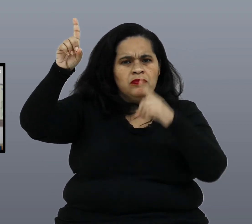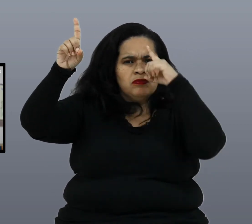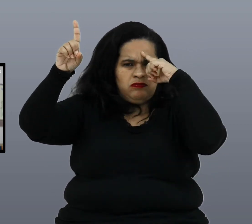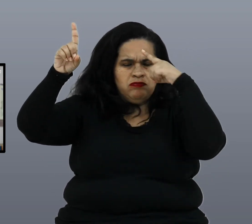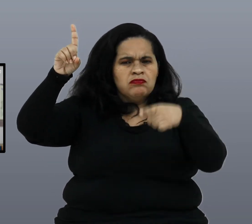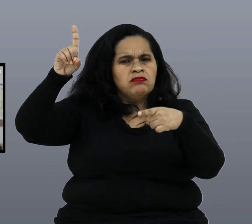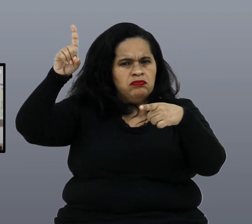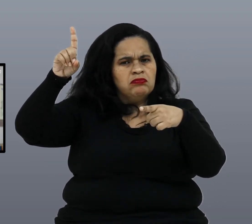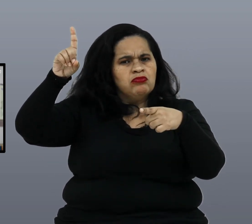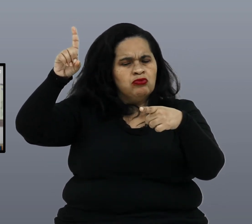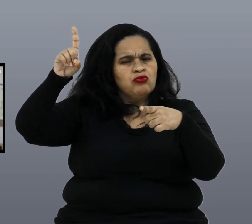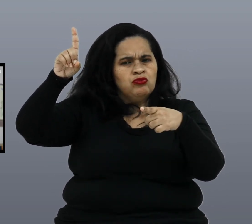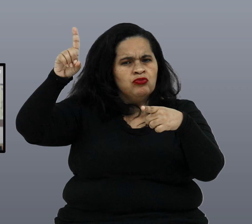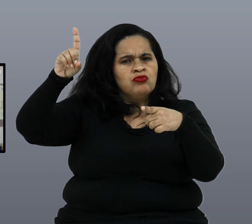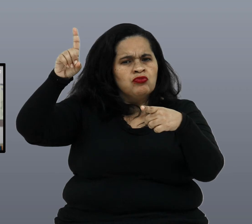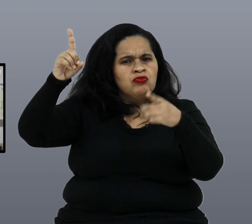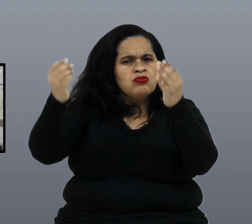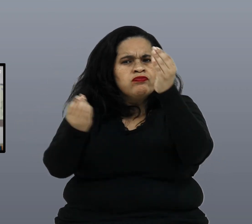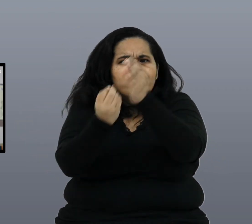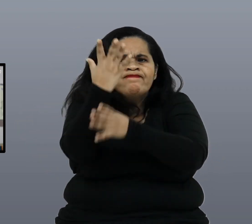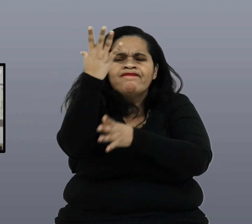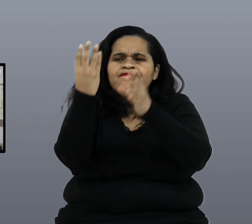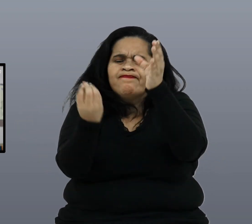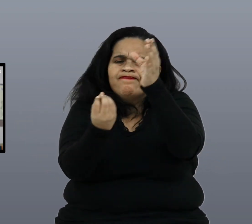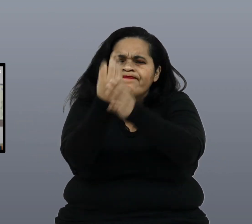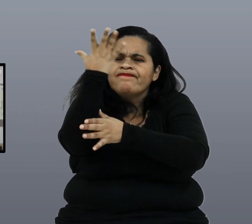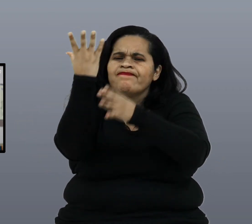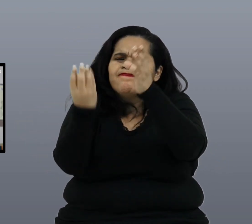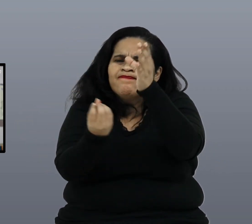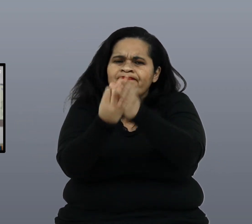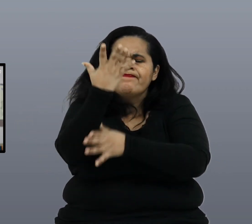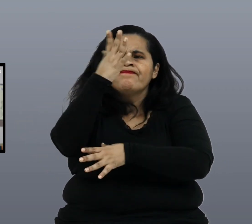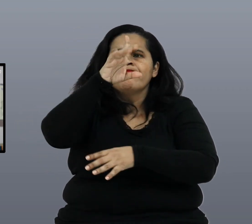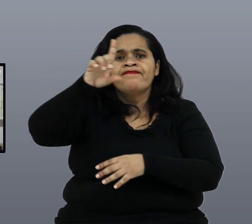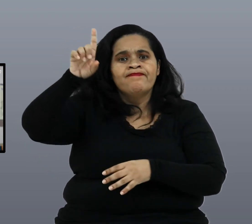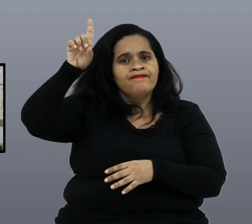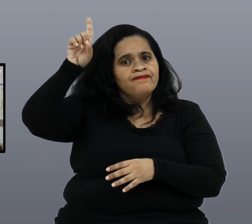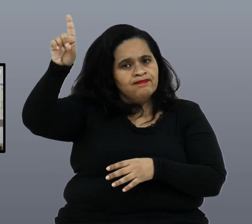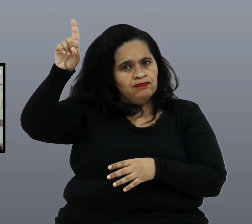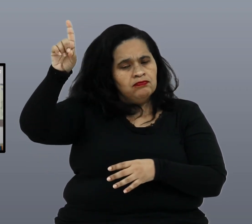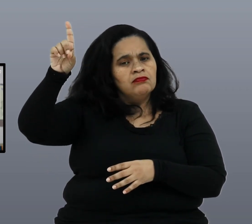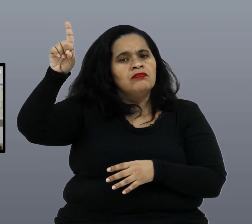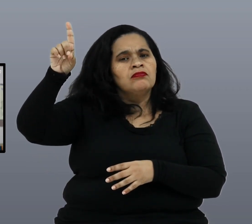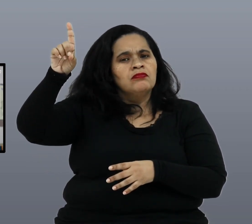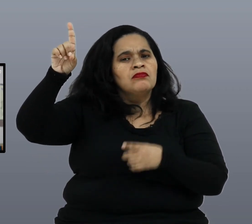Deus que coloca um rei lá, e Deus que tira, Deus levanta, Deus